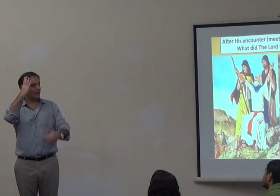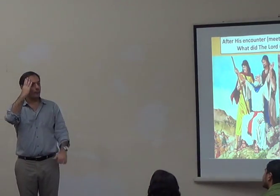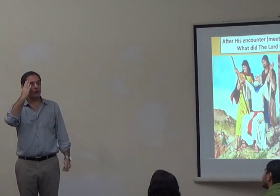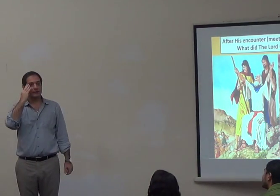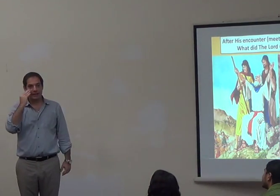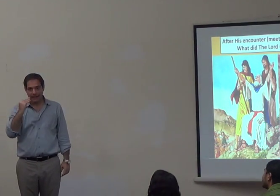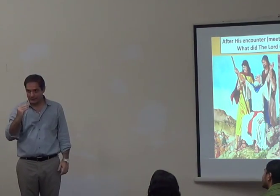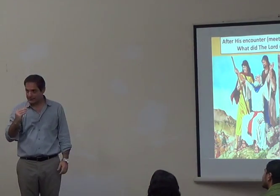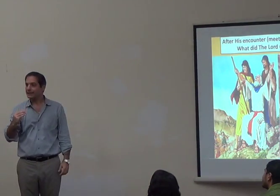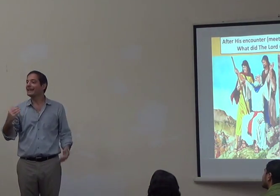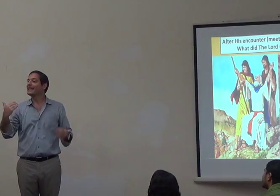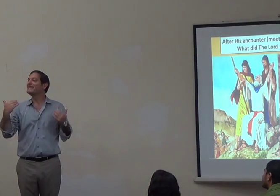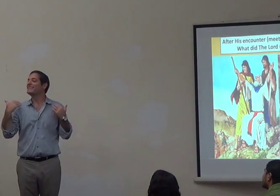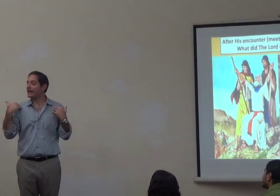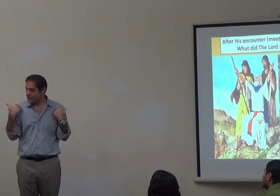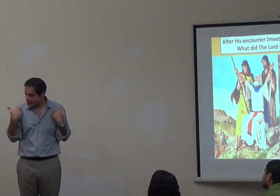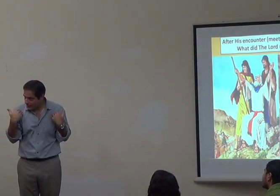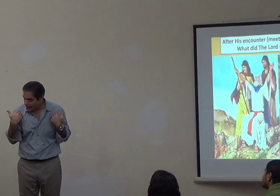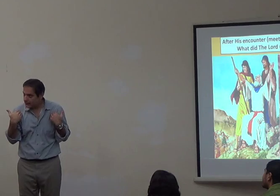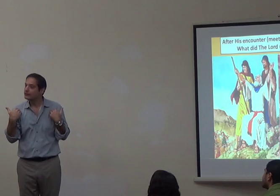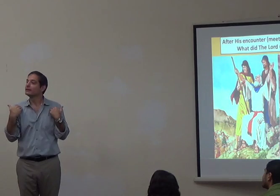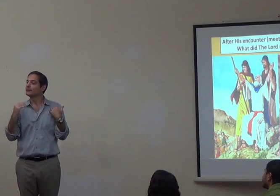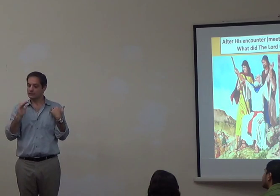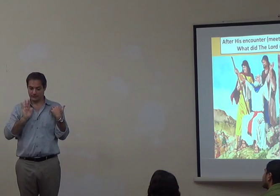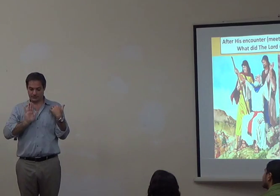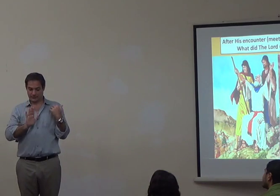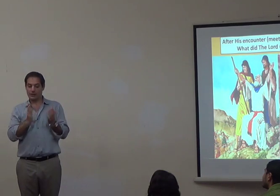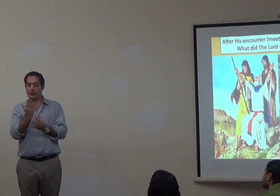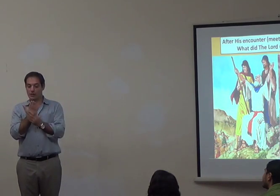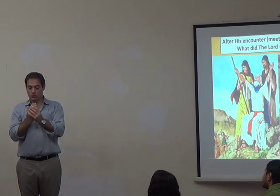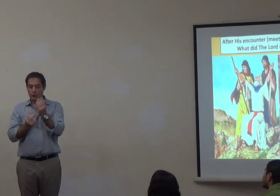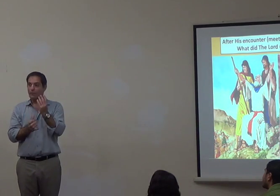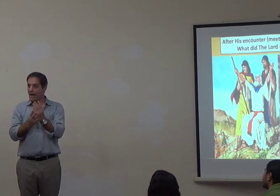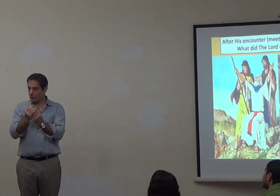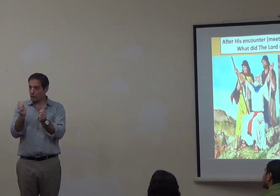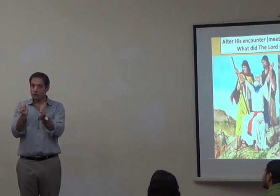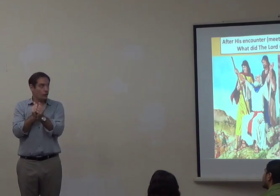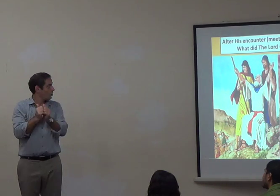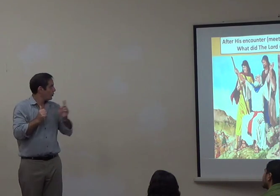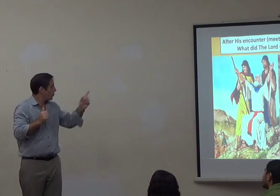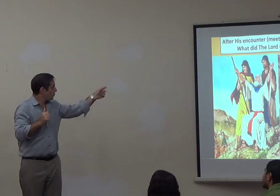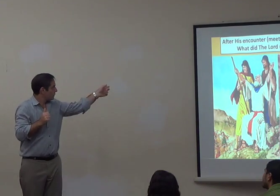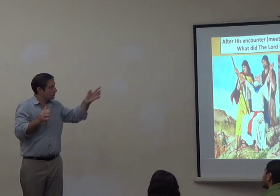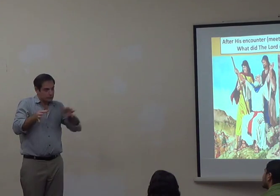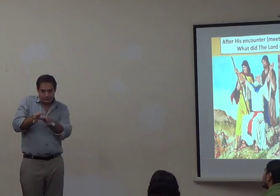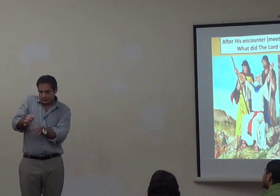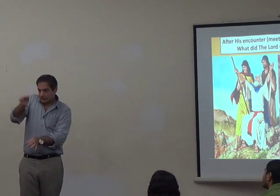Mientras Moisés tenía sus manos